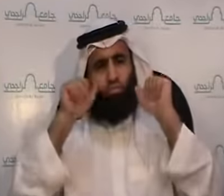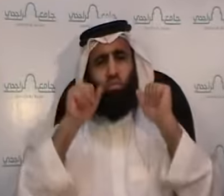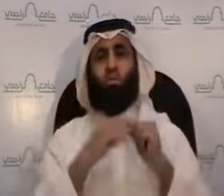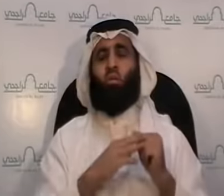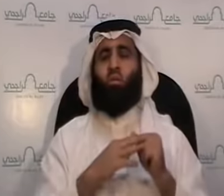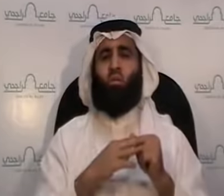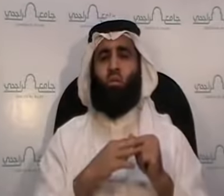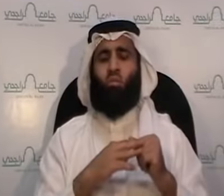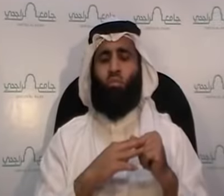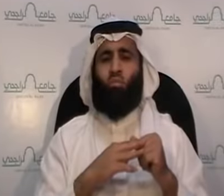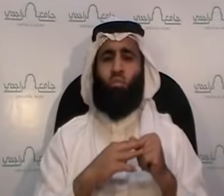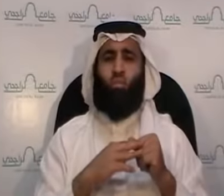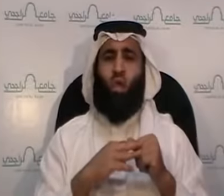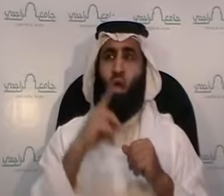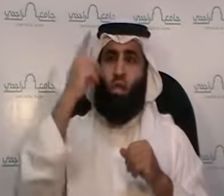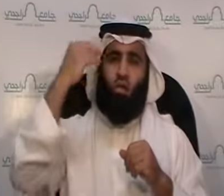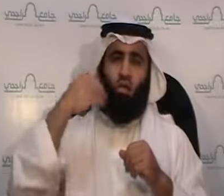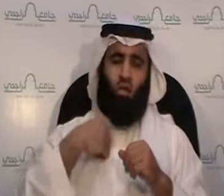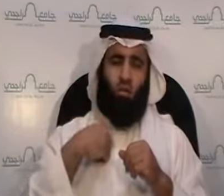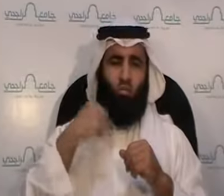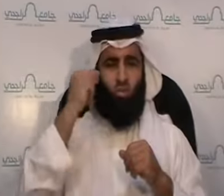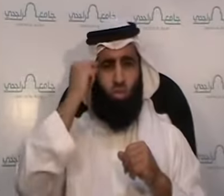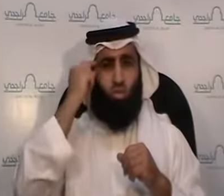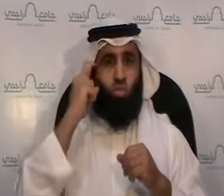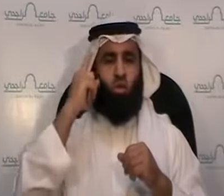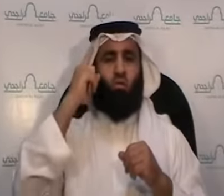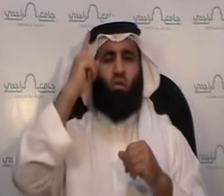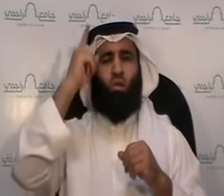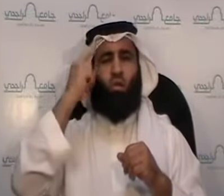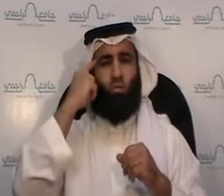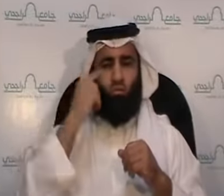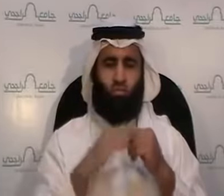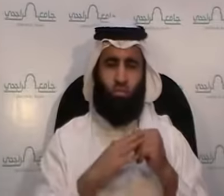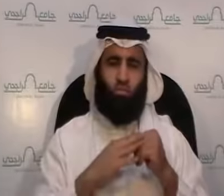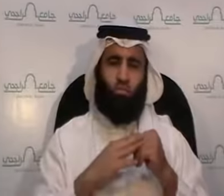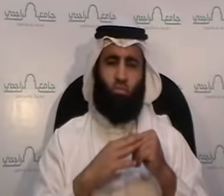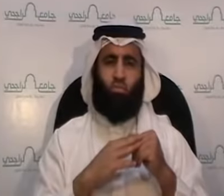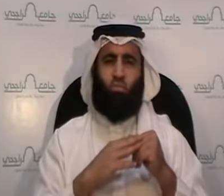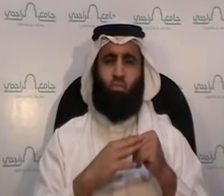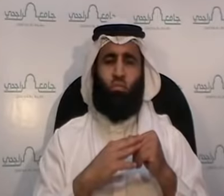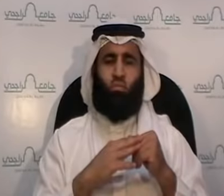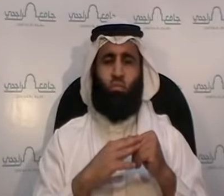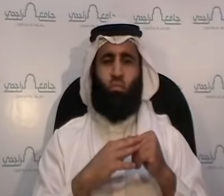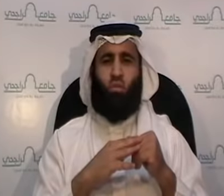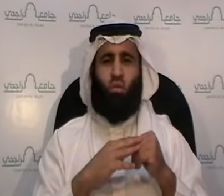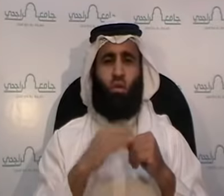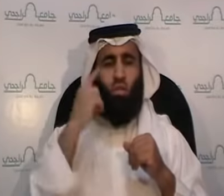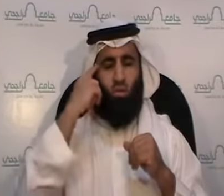والمنكر والبغي أيضكم لعلكم تذكرون، فاذكروا الله العظيم الجليل يذكركم، اشكروا على نعمه